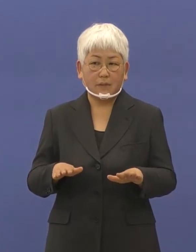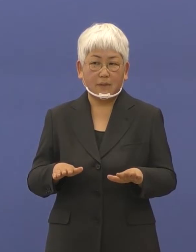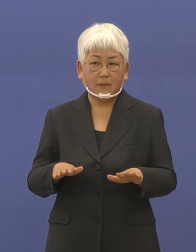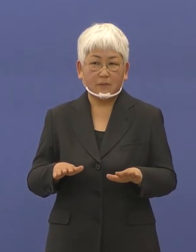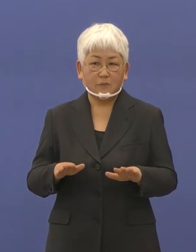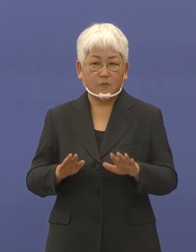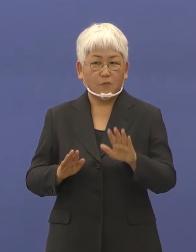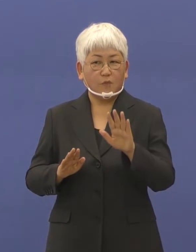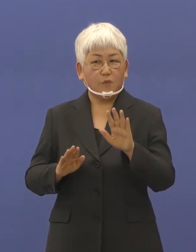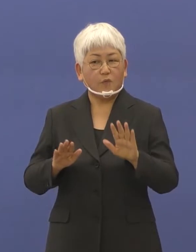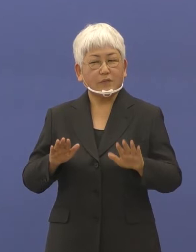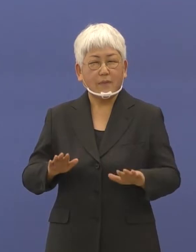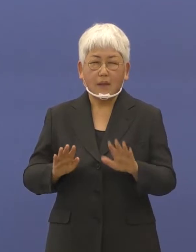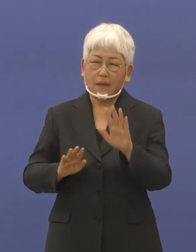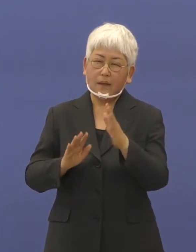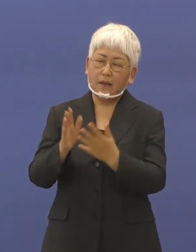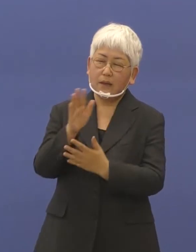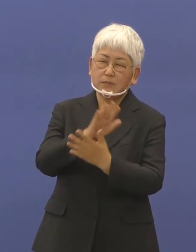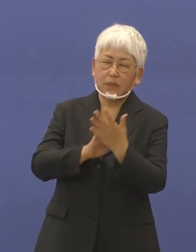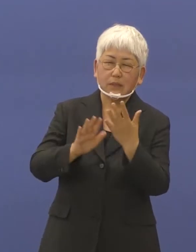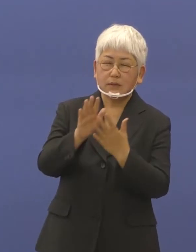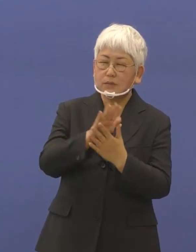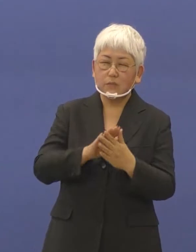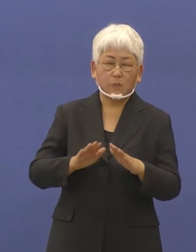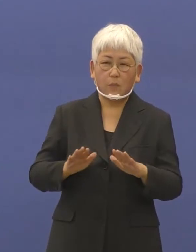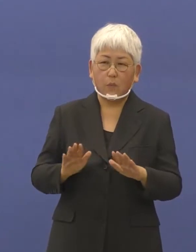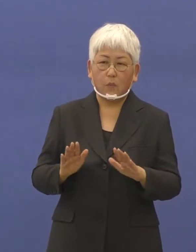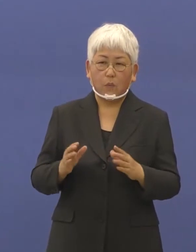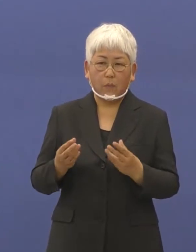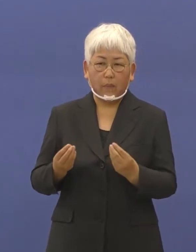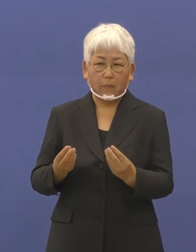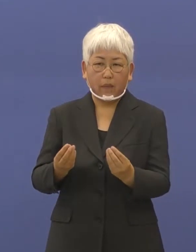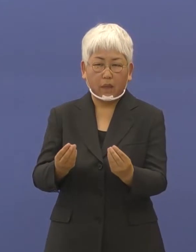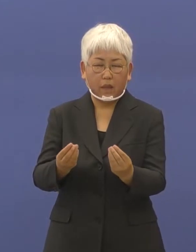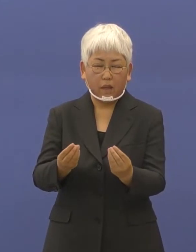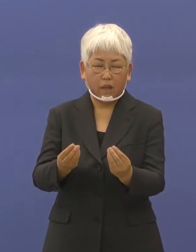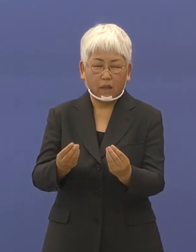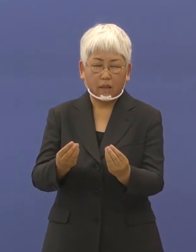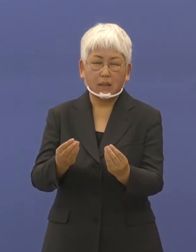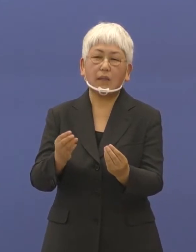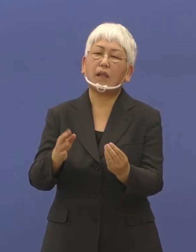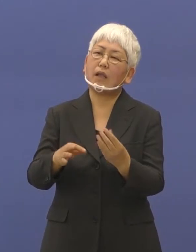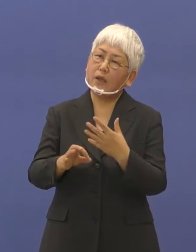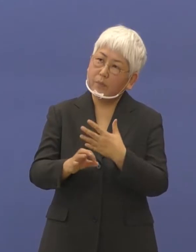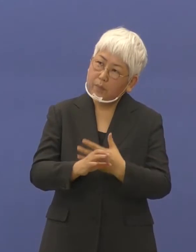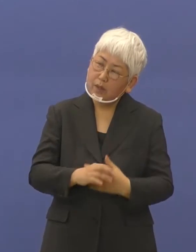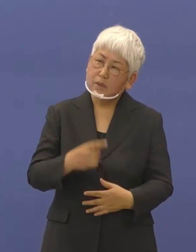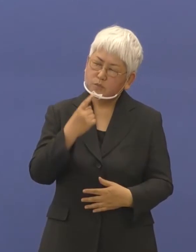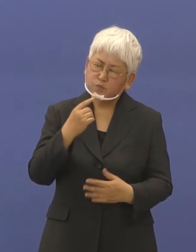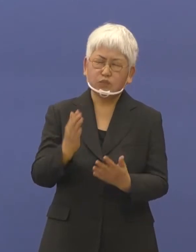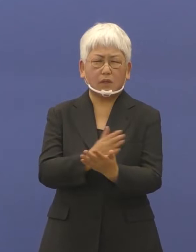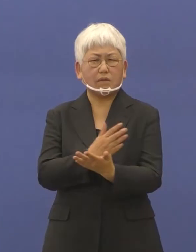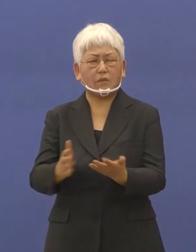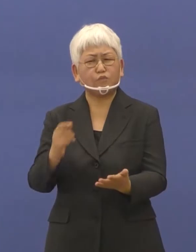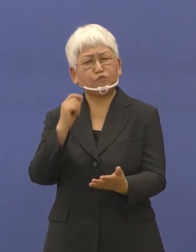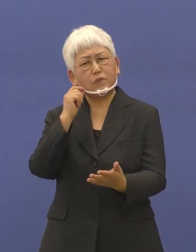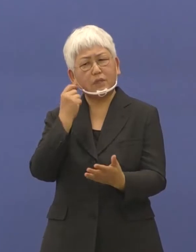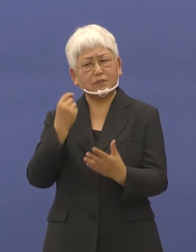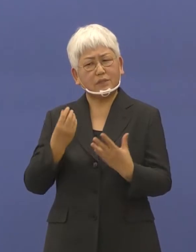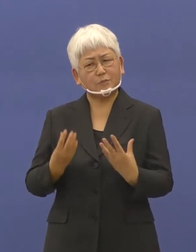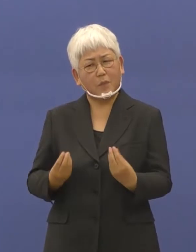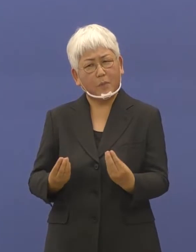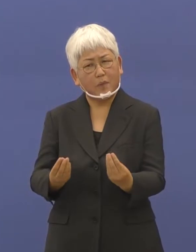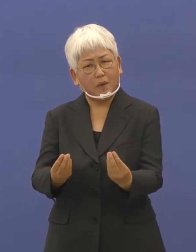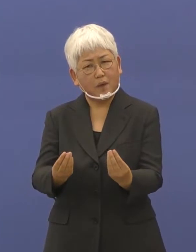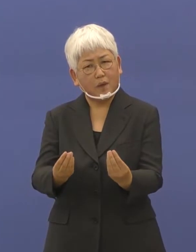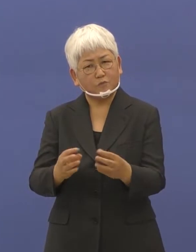まあ、曖昧なままでこう行くとするとなかなかこう判断するのがこう難しいまま続くかも